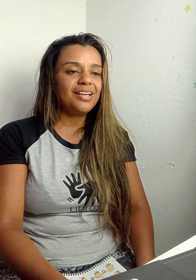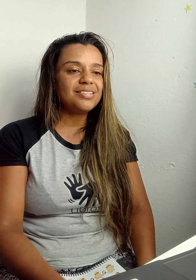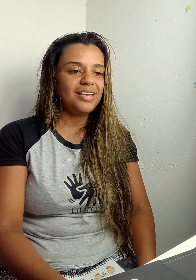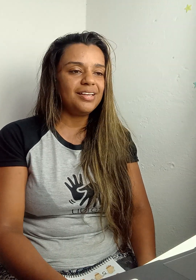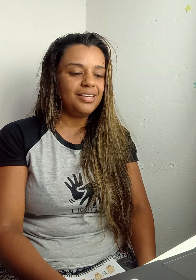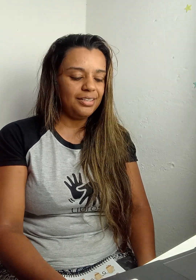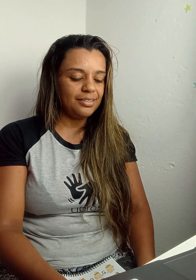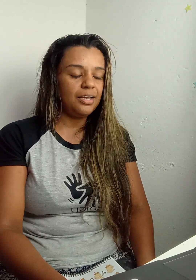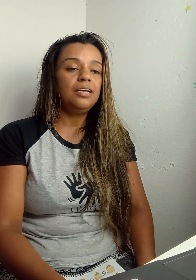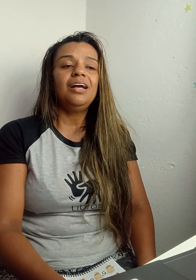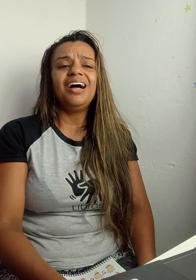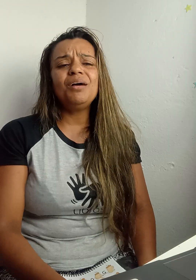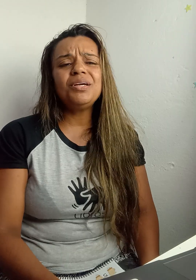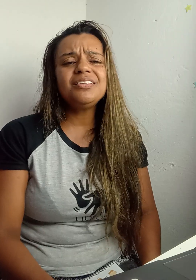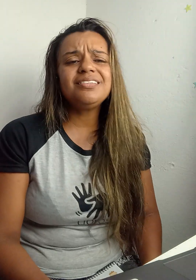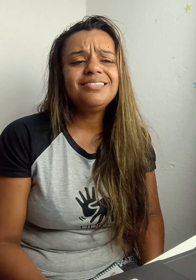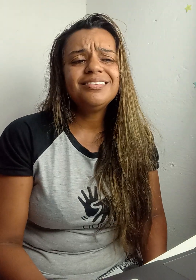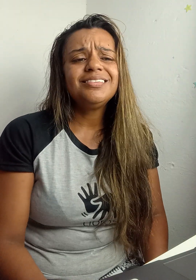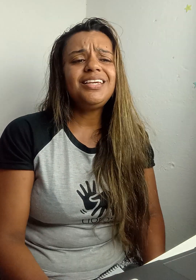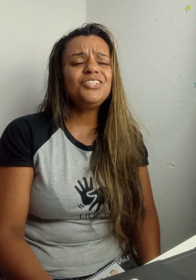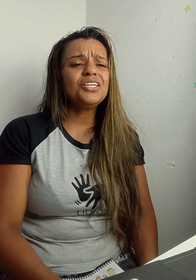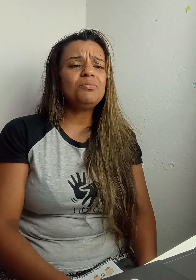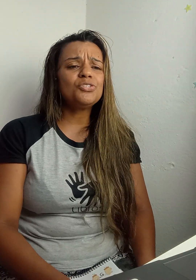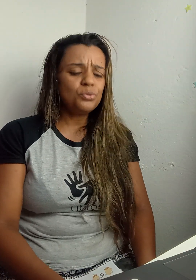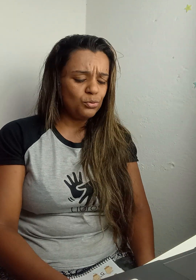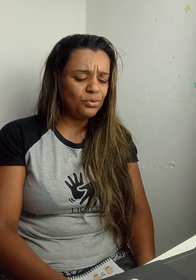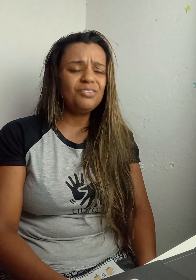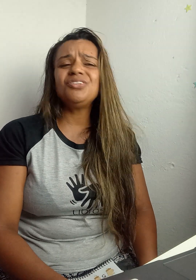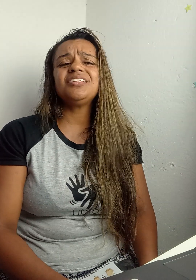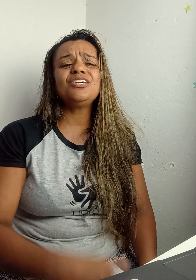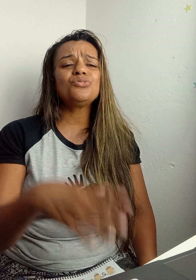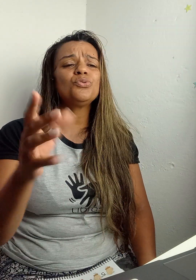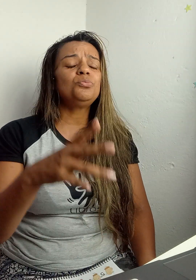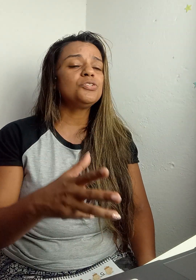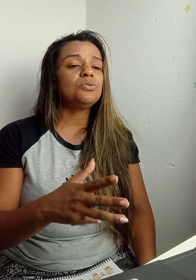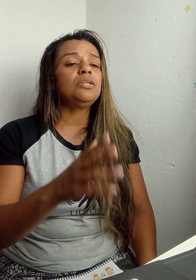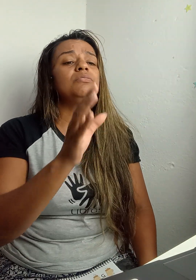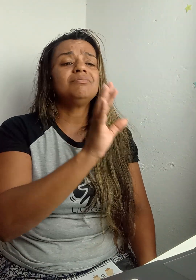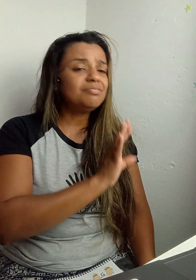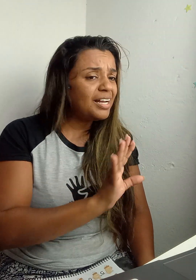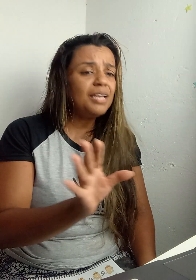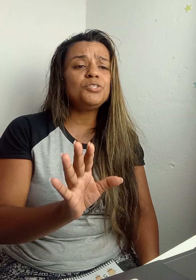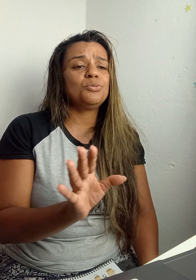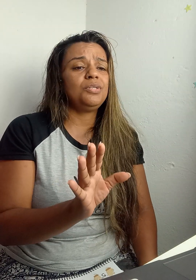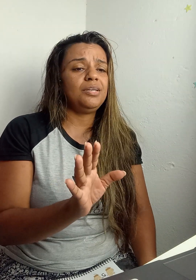essa regrinha, tá? Ah, mas tem gente que mistura tudo, eu vejo até surdo misturando. Vai misturar.